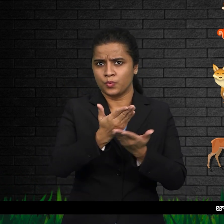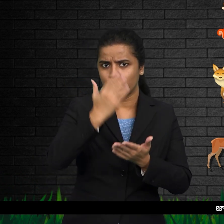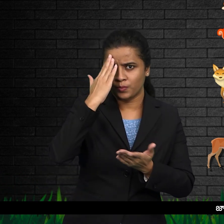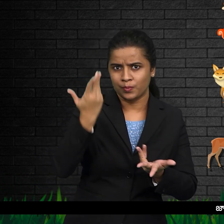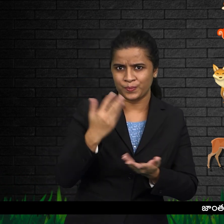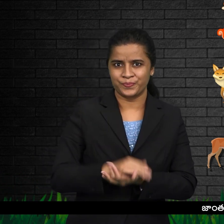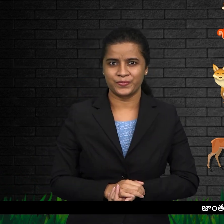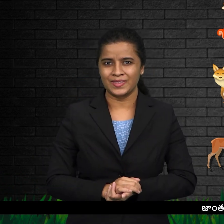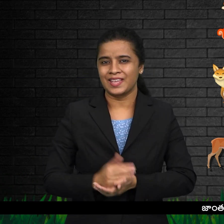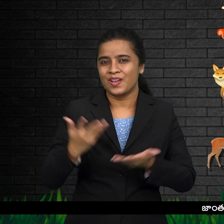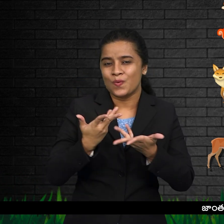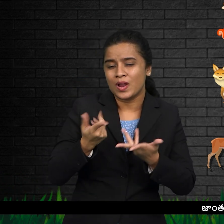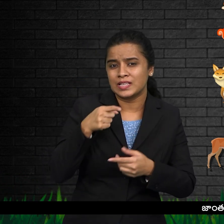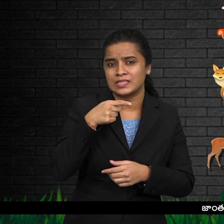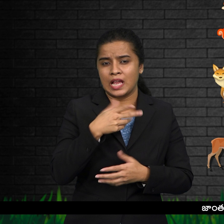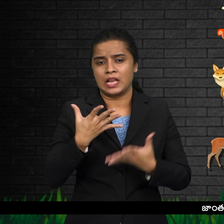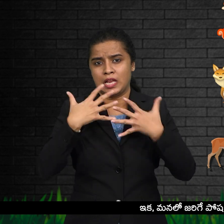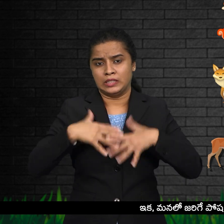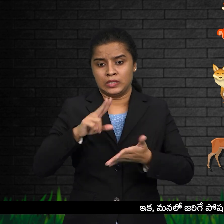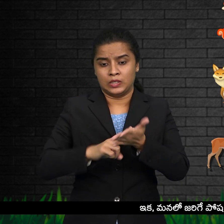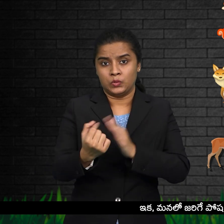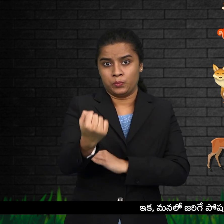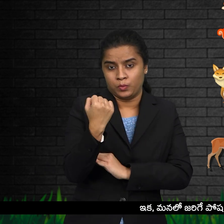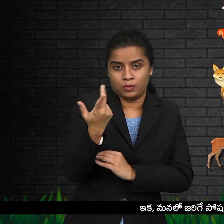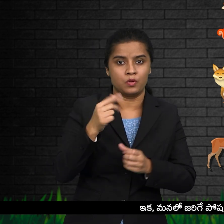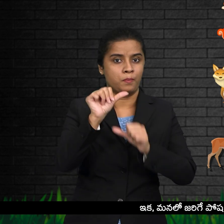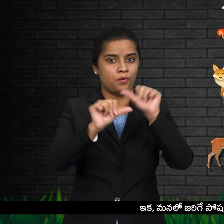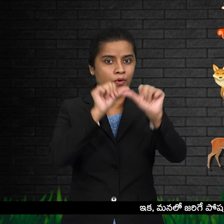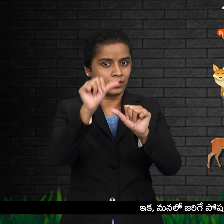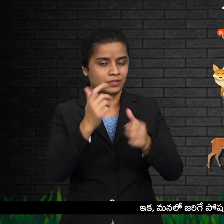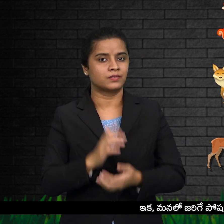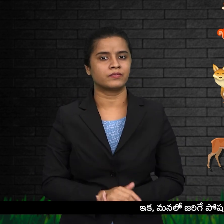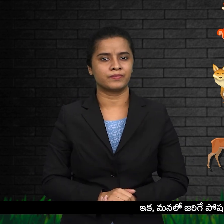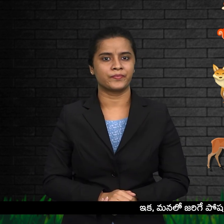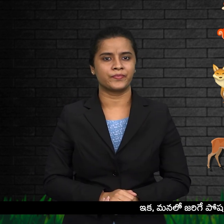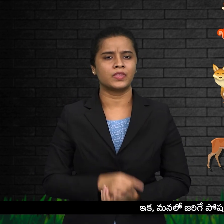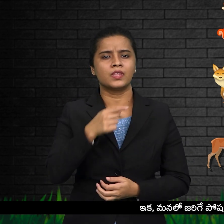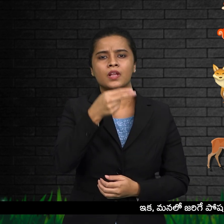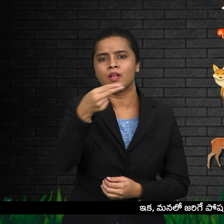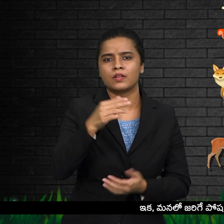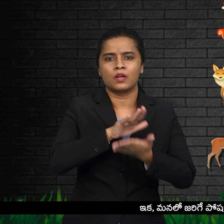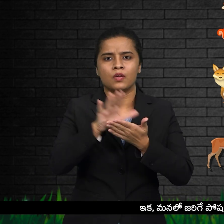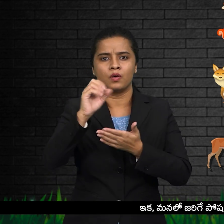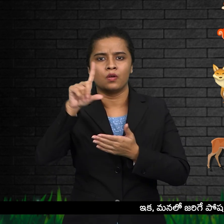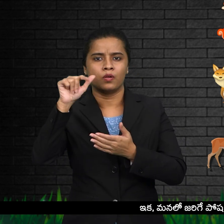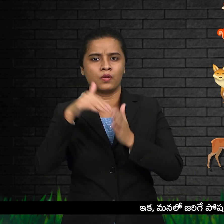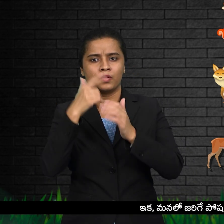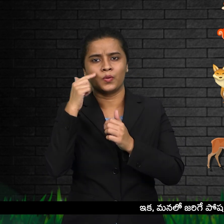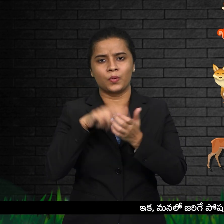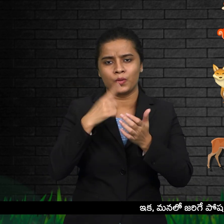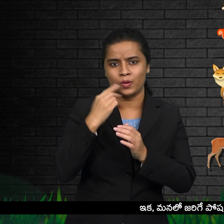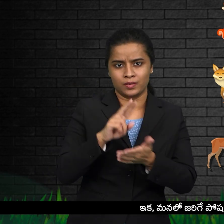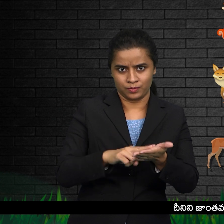జాంతవ భక్షణ, జాంతవ భక్షణ పోషణ. ఇక మనలో జరిగే పోషణ ప్రక్రియ ఏమిటో మీకు